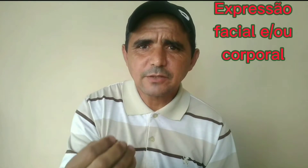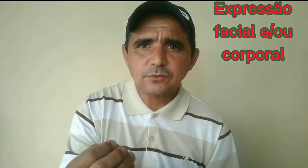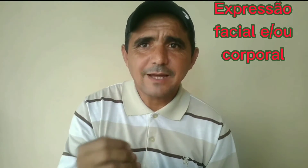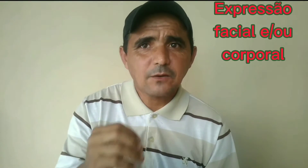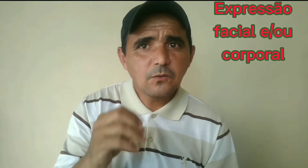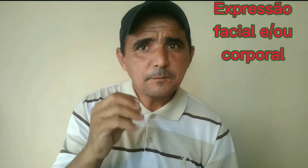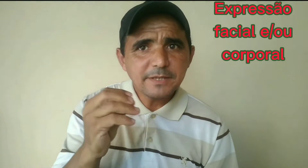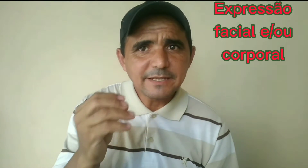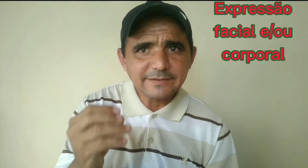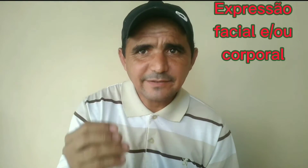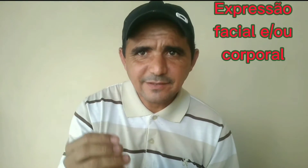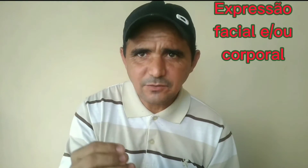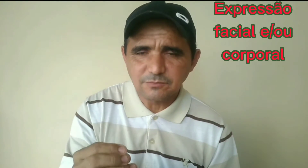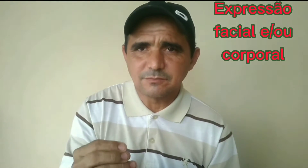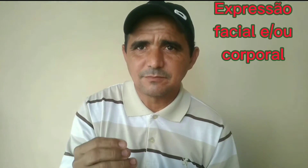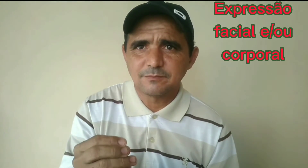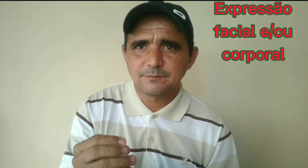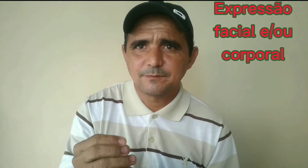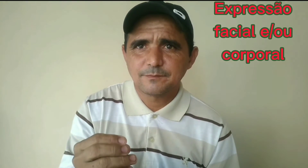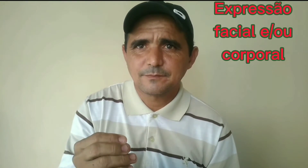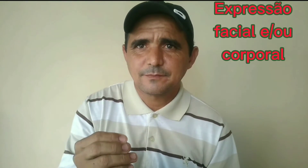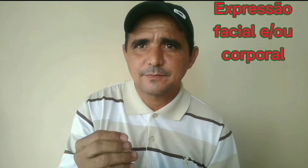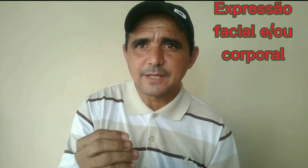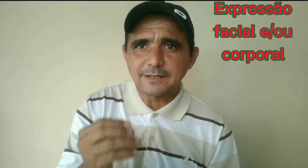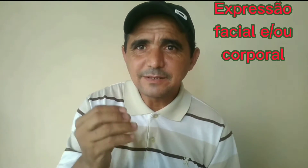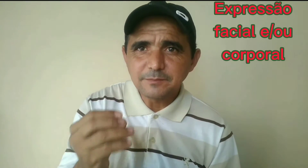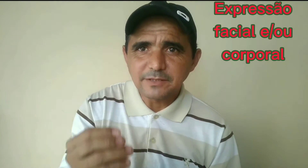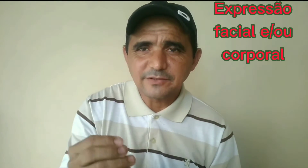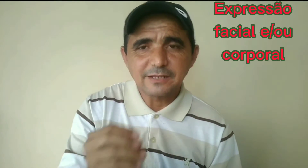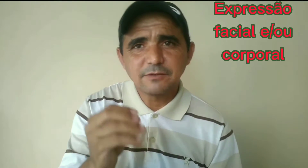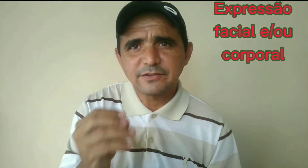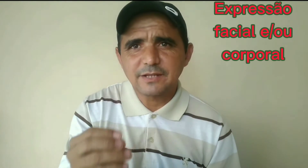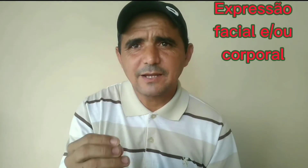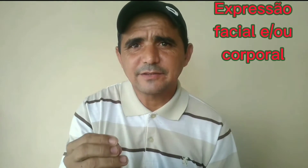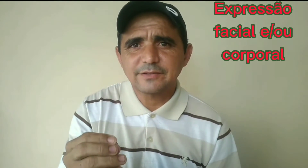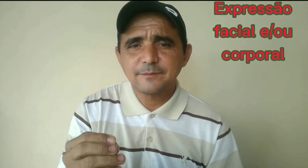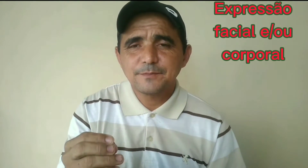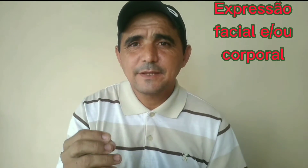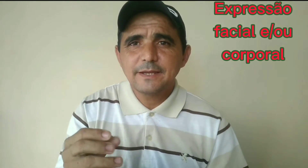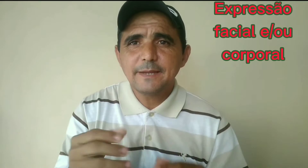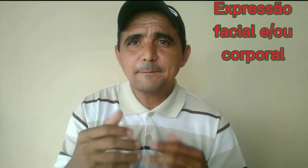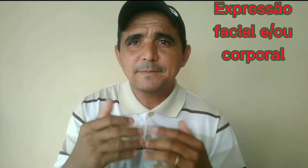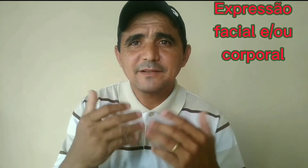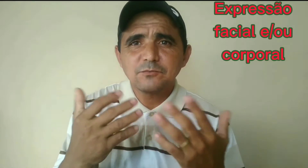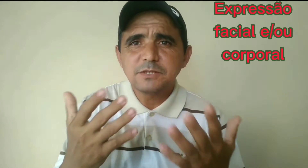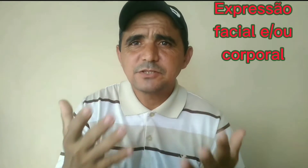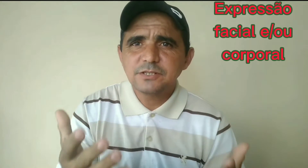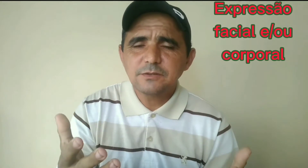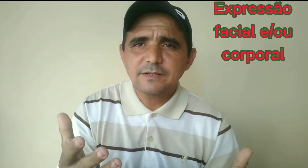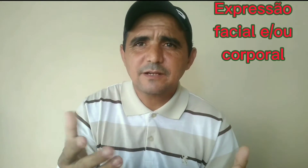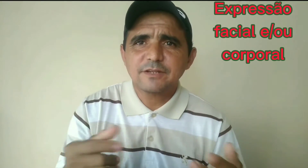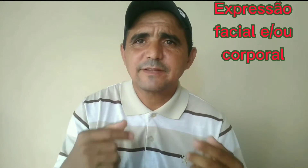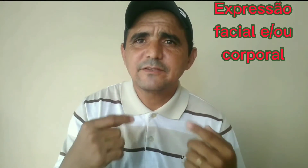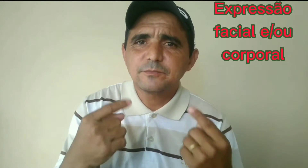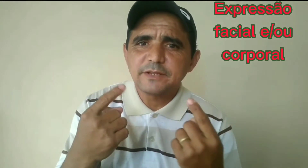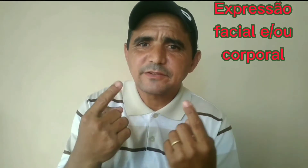80% da compreensão da Libras, da língua de sinais, é transmitido através da